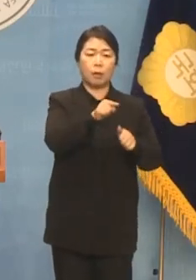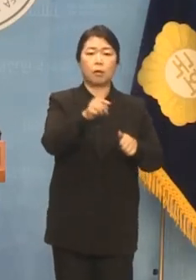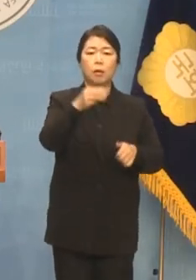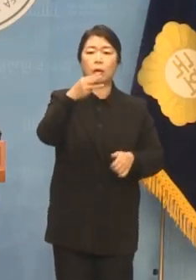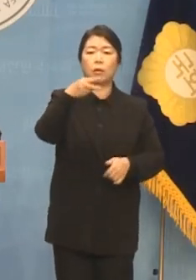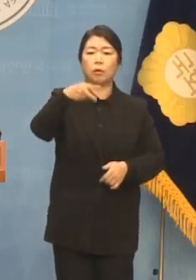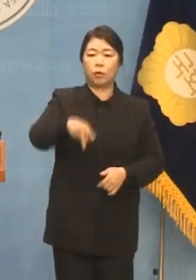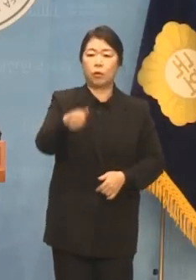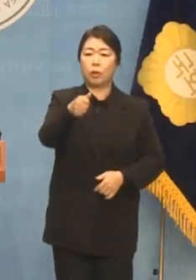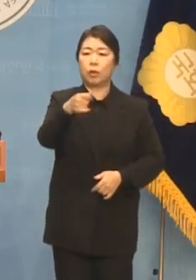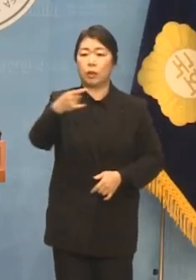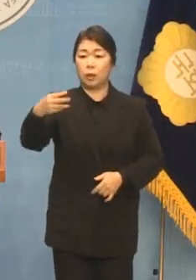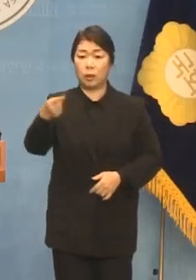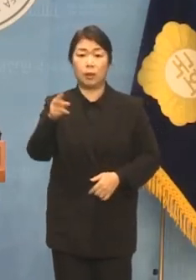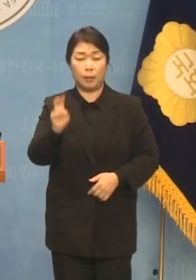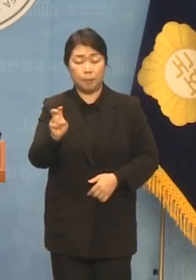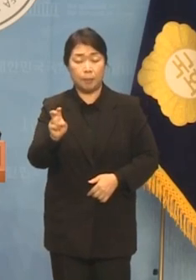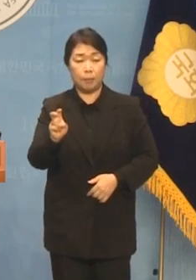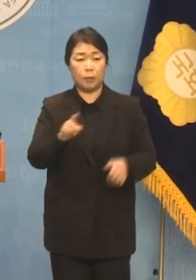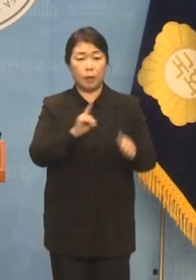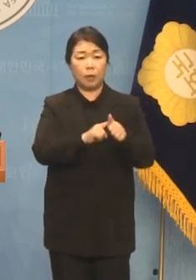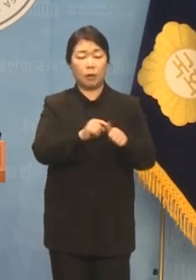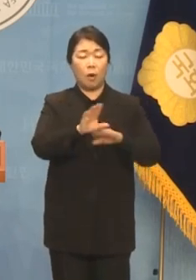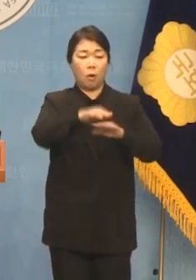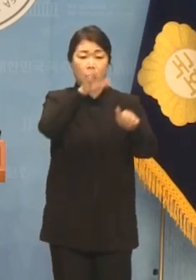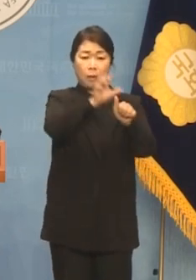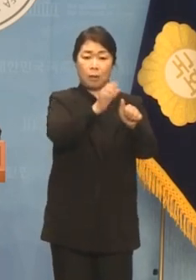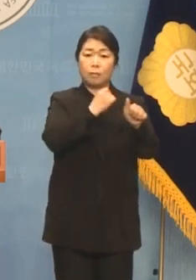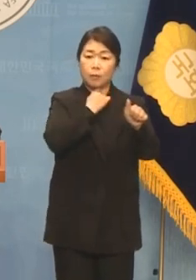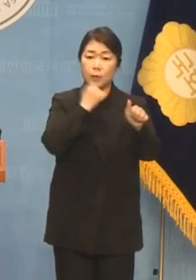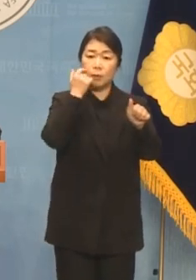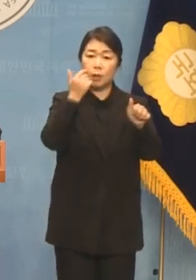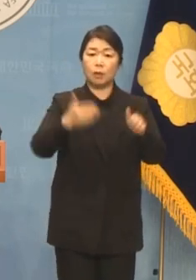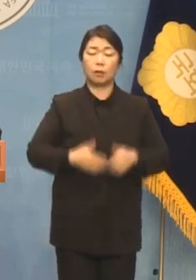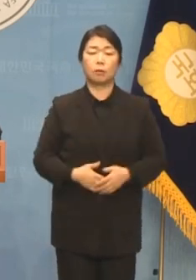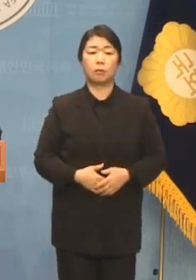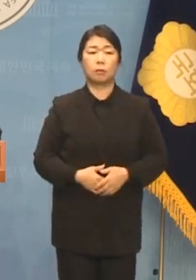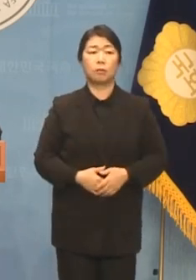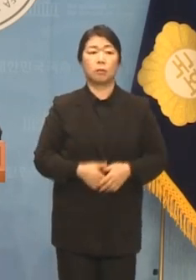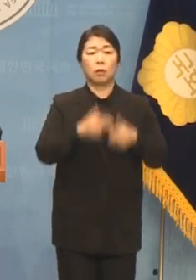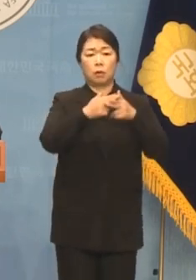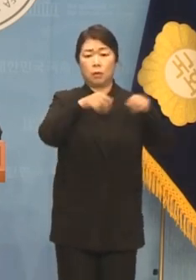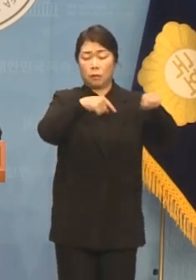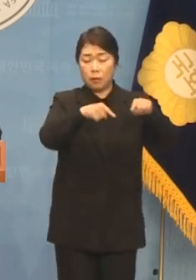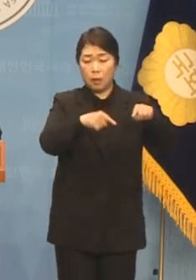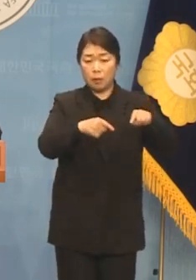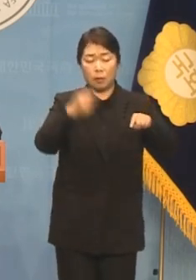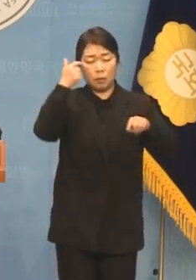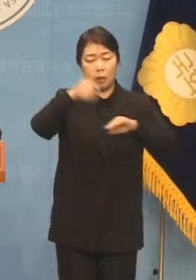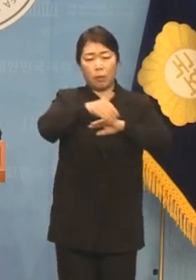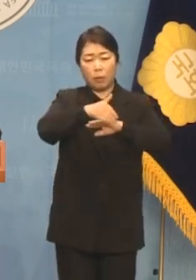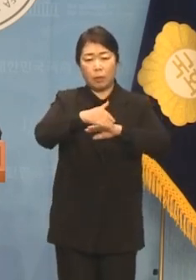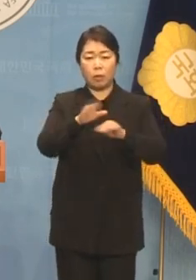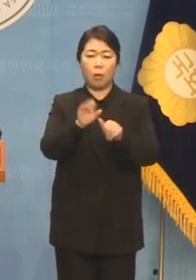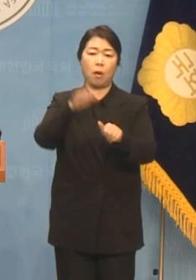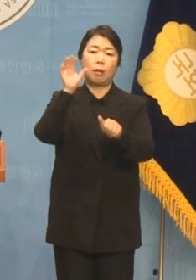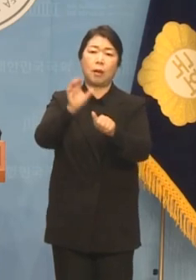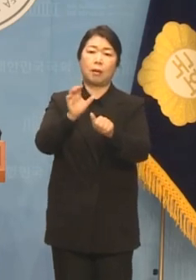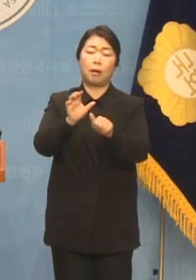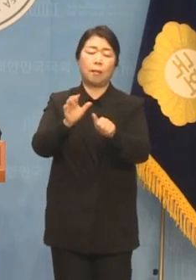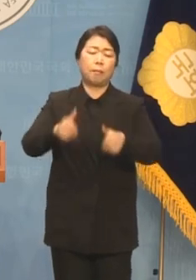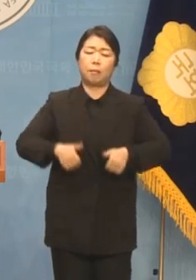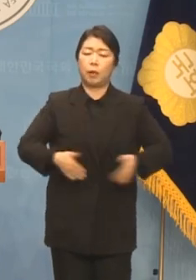빌런으로 등급 할 셈입니까 독재를 꿈꾸는 언론탄압 빌런은 필요